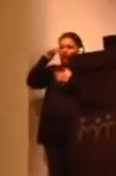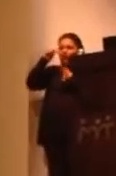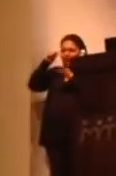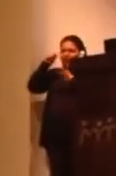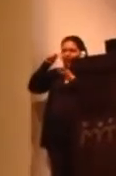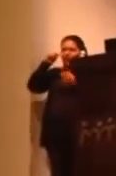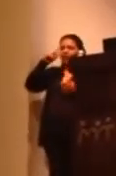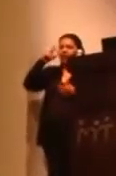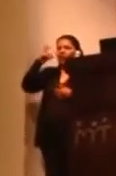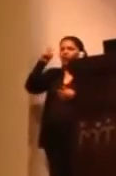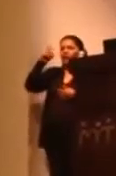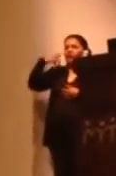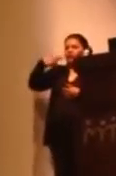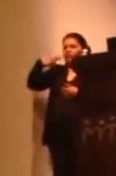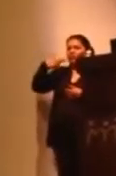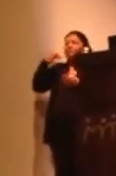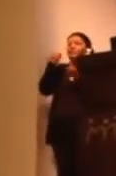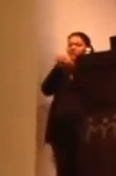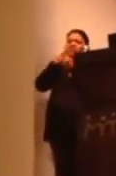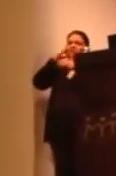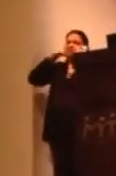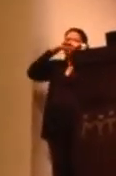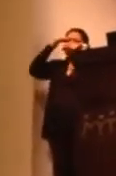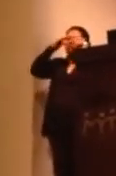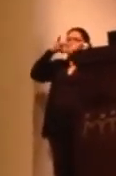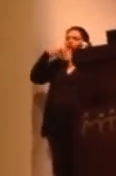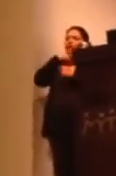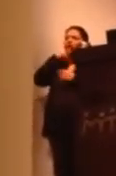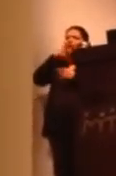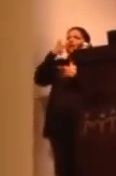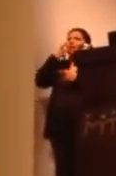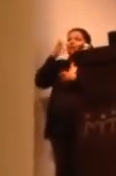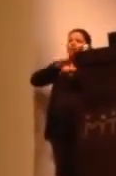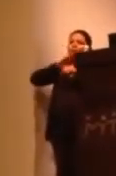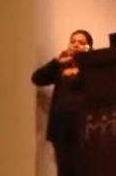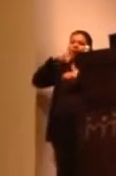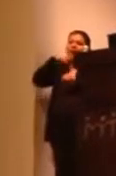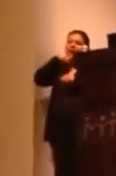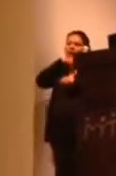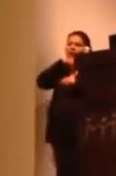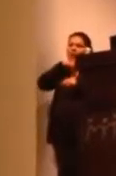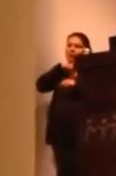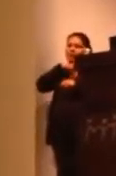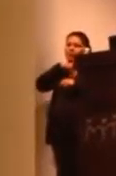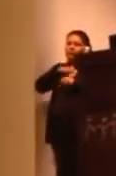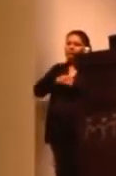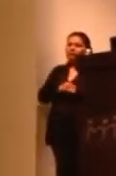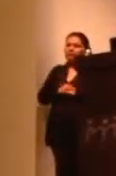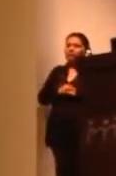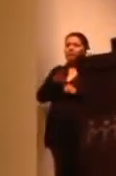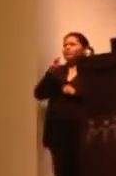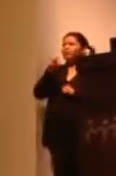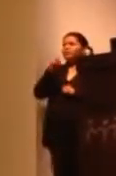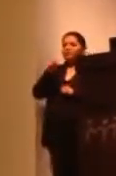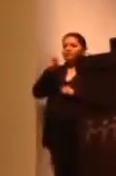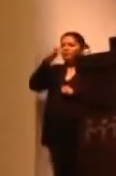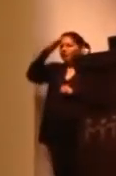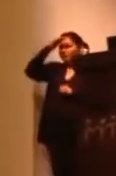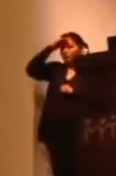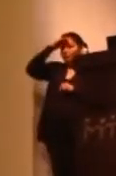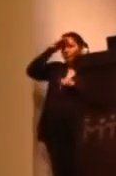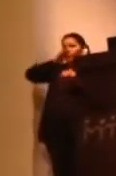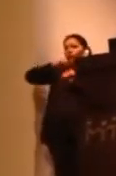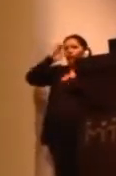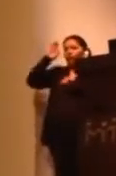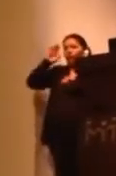significa, en realidad, en términos de desempeño, que el niño con TDAH es más inteligente. Y aquí pasaríamos al